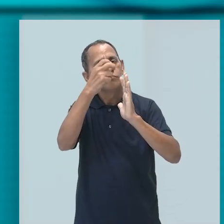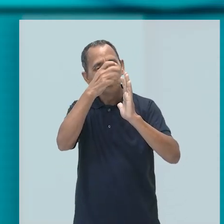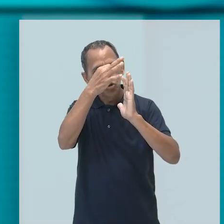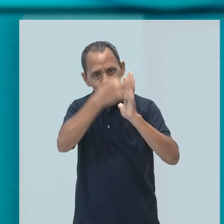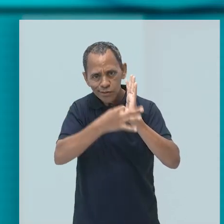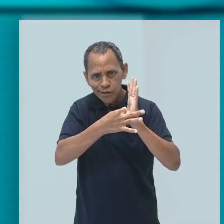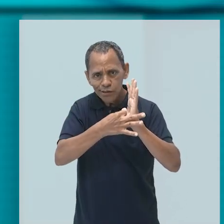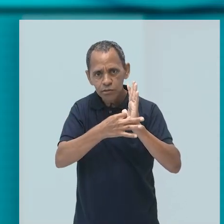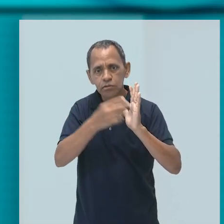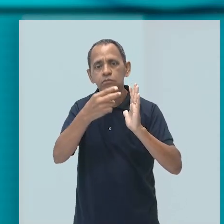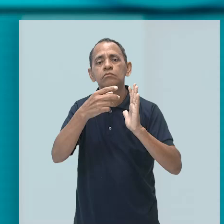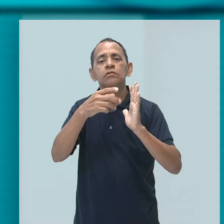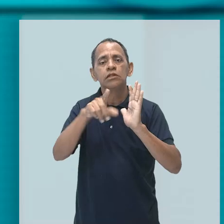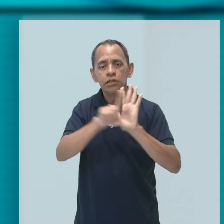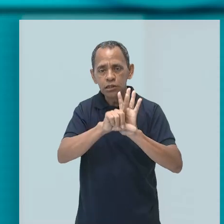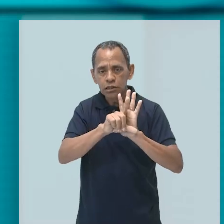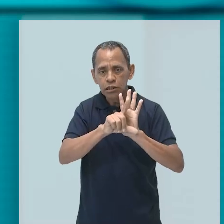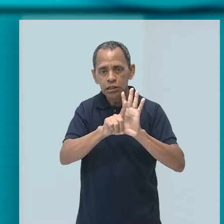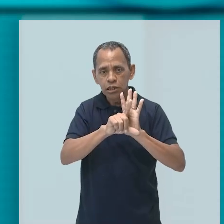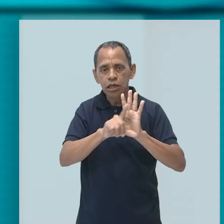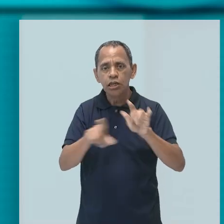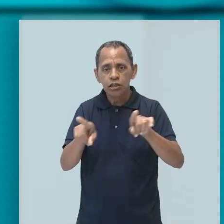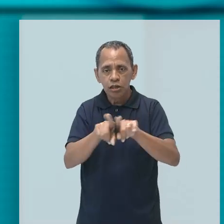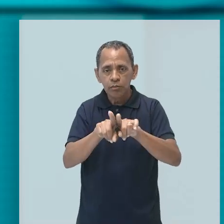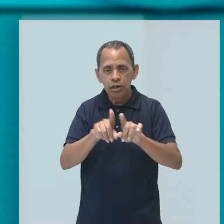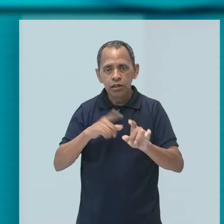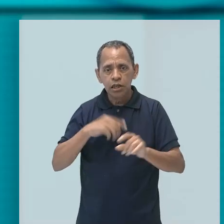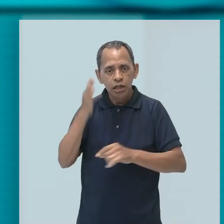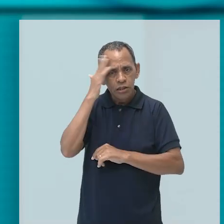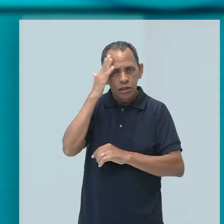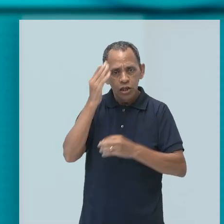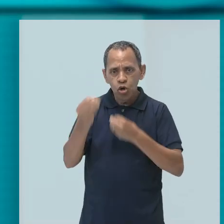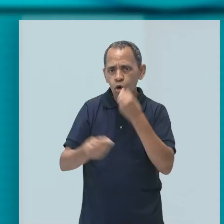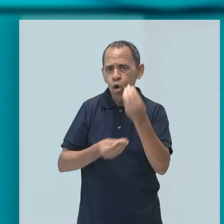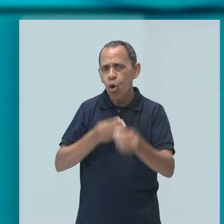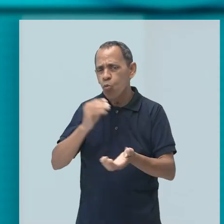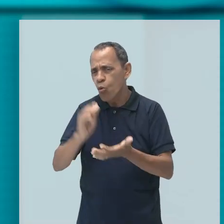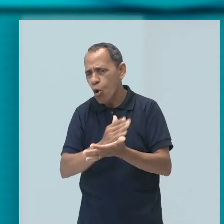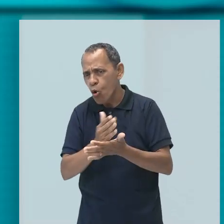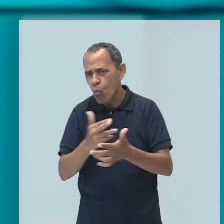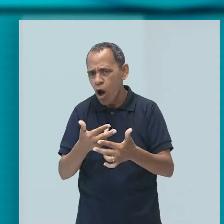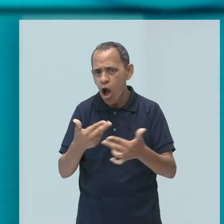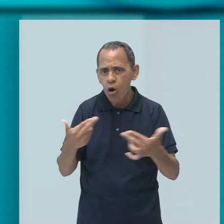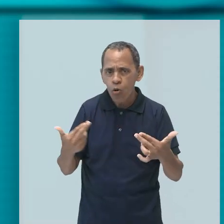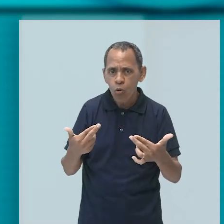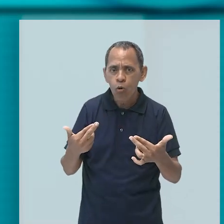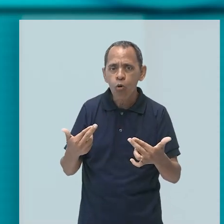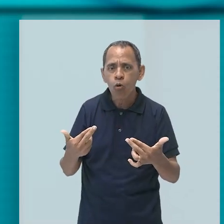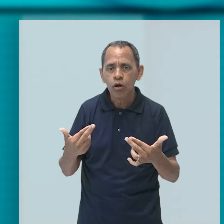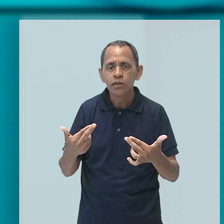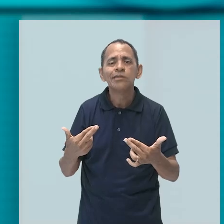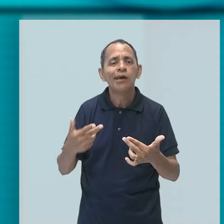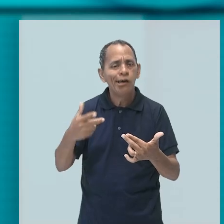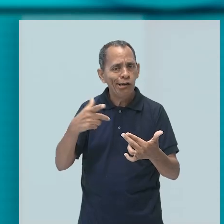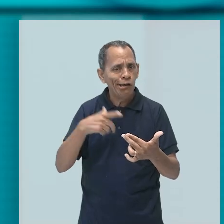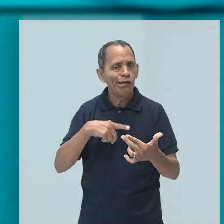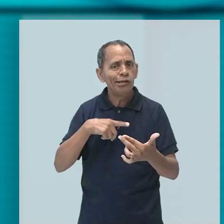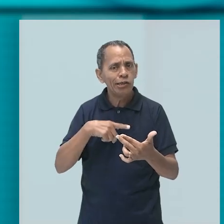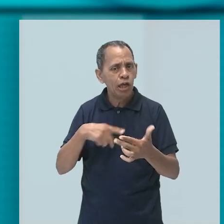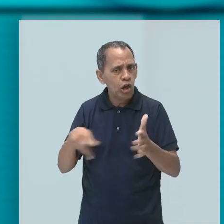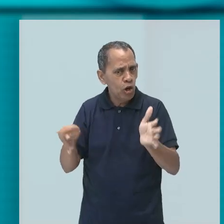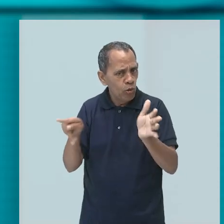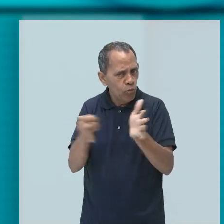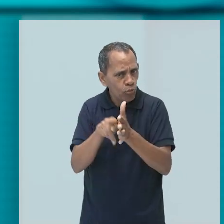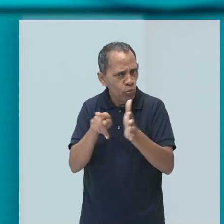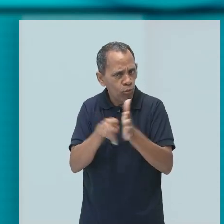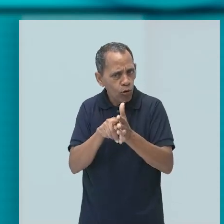agora a gente vai entender o seguinte: como é que algo vira alvo de uma lei? Será que é qualquer